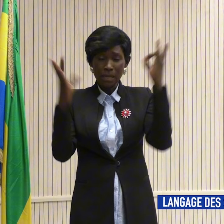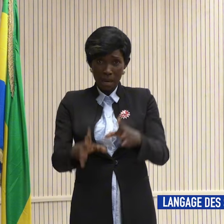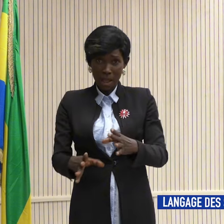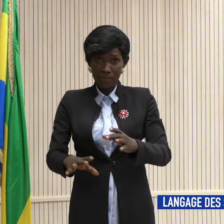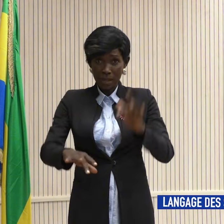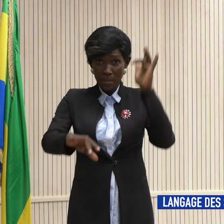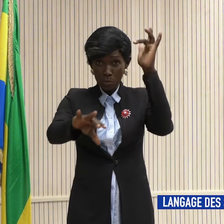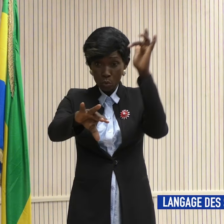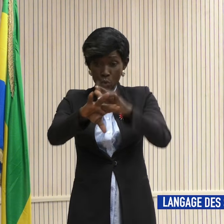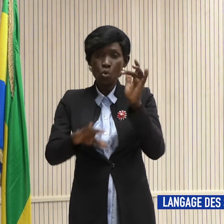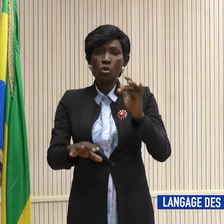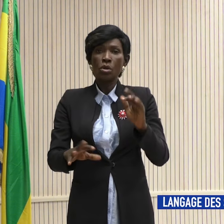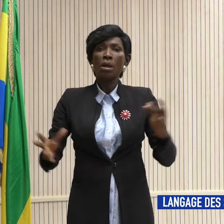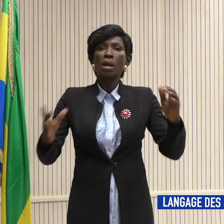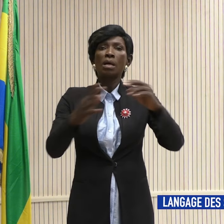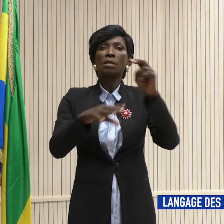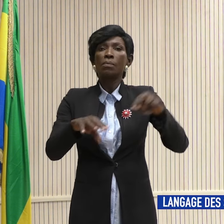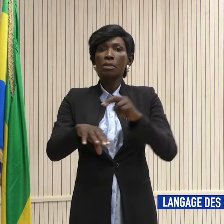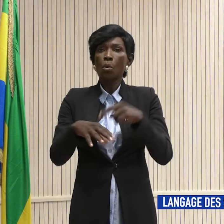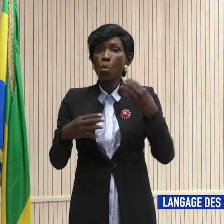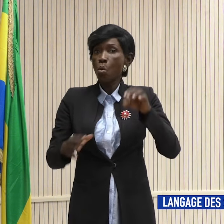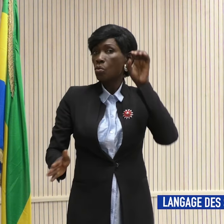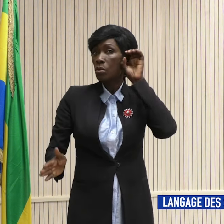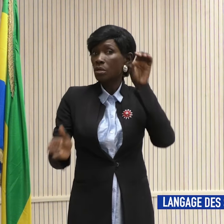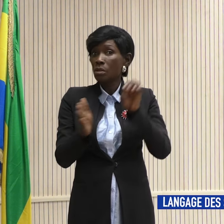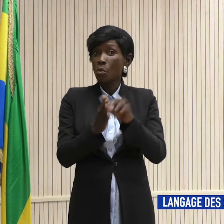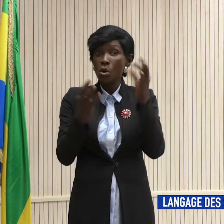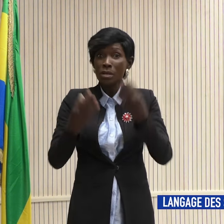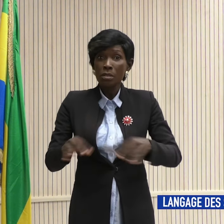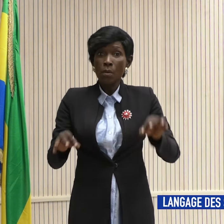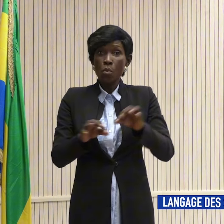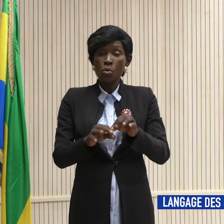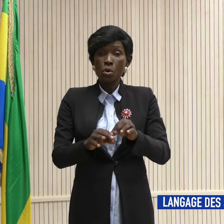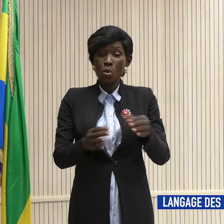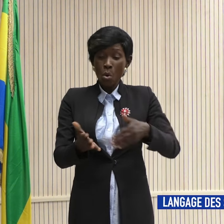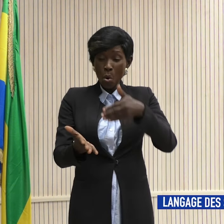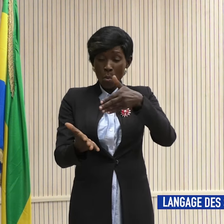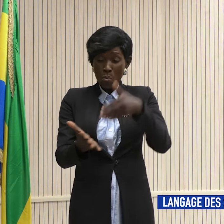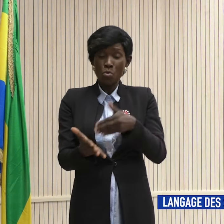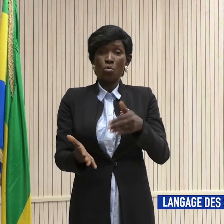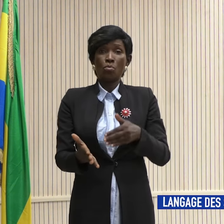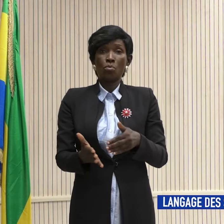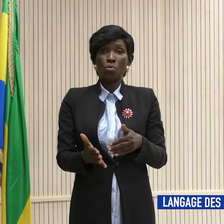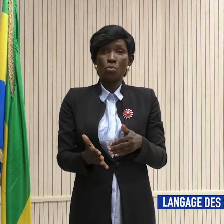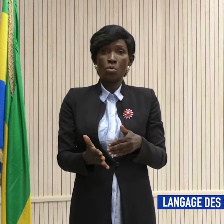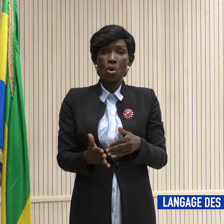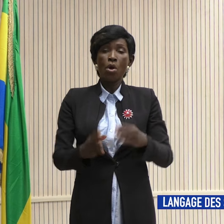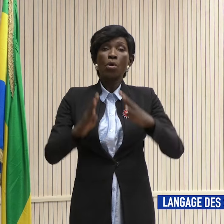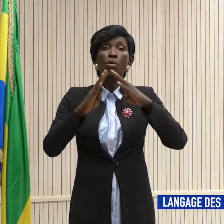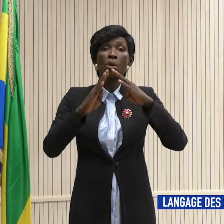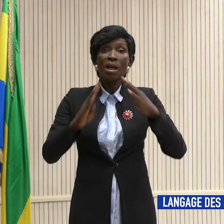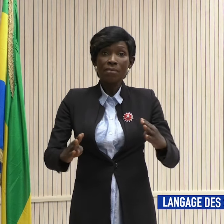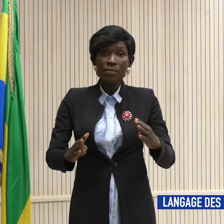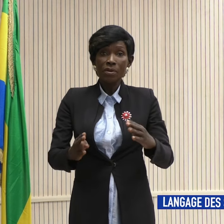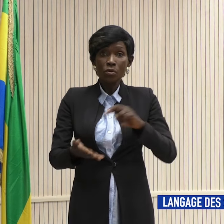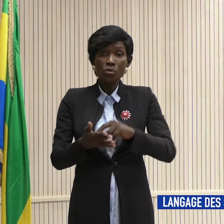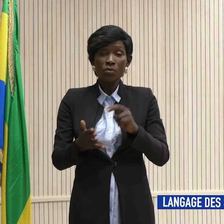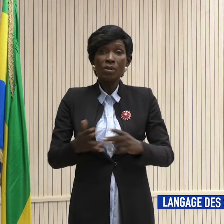symboles les plus sacré de la République en plein cœur à l'instar de la Maison du Peuple dans